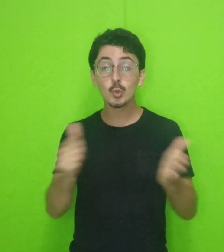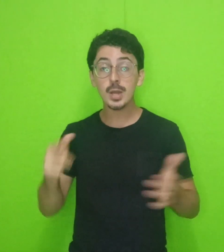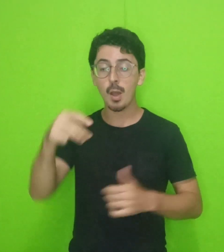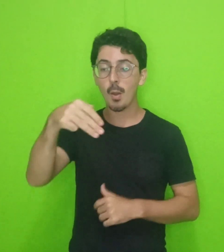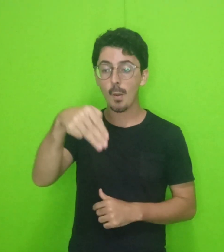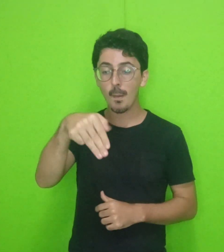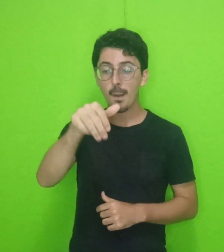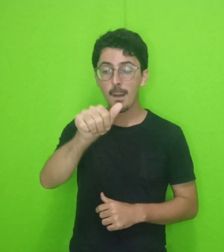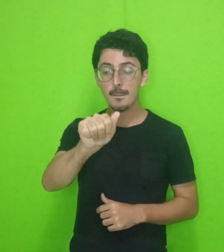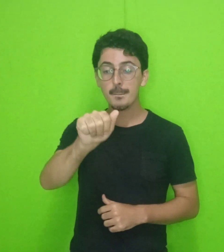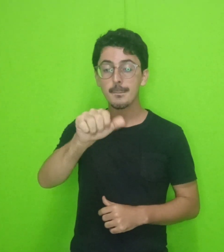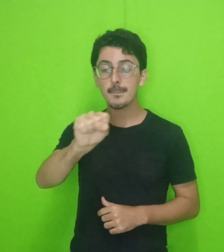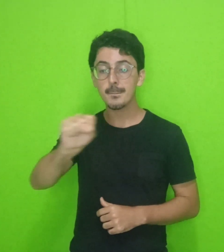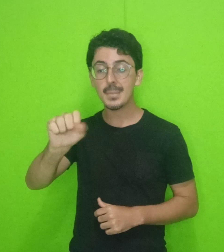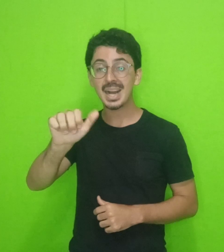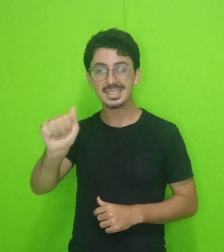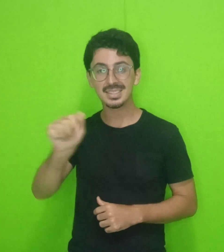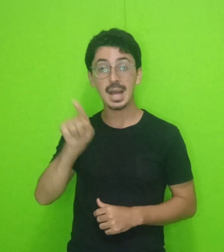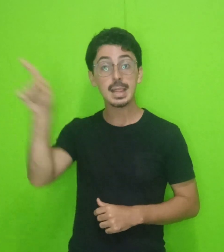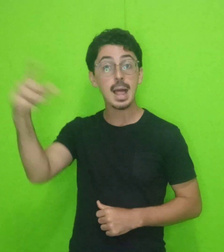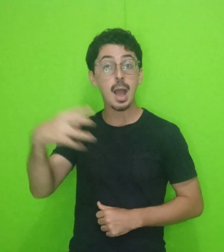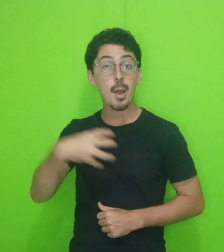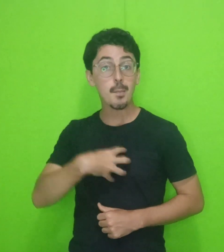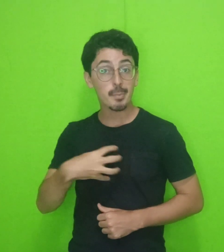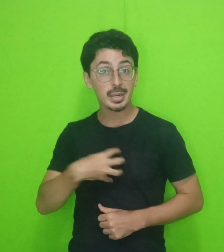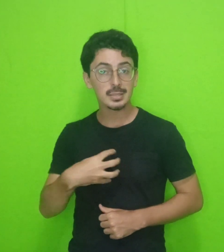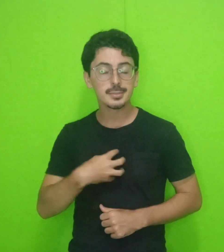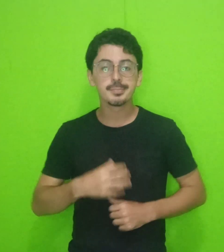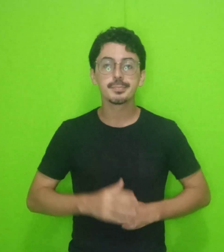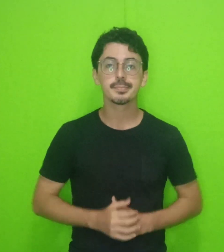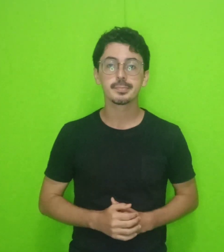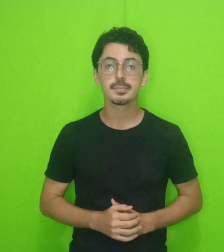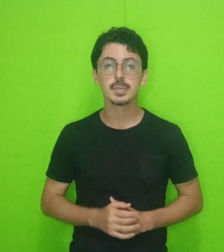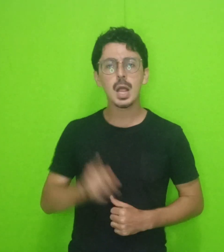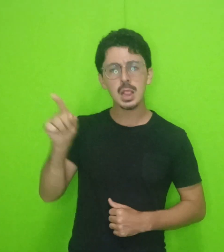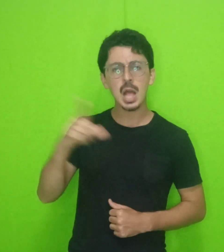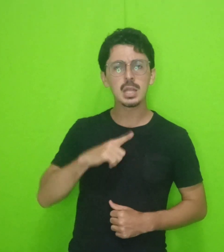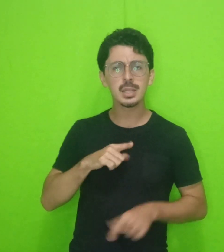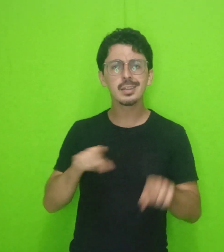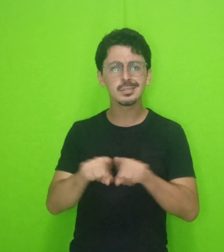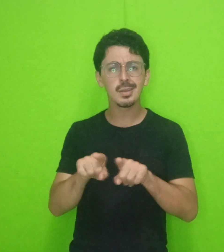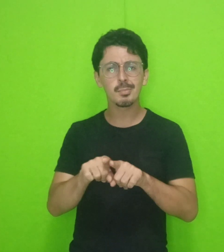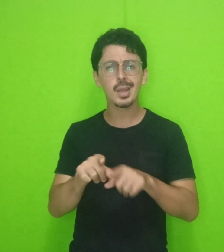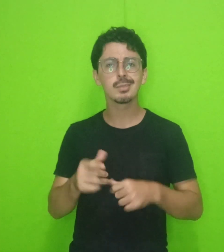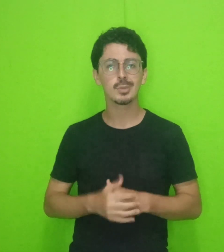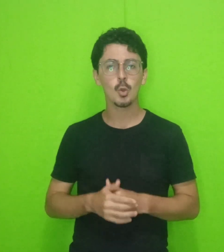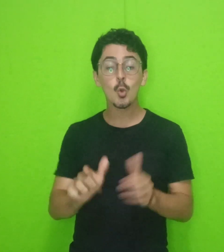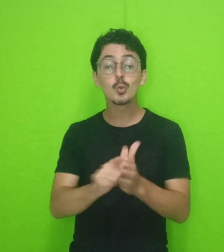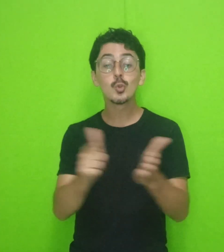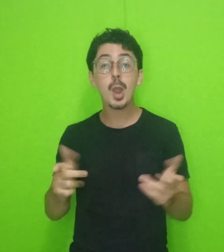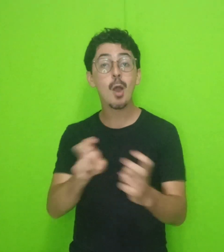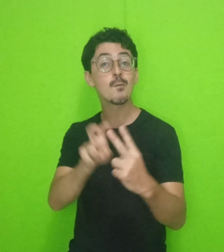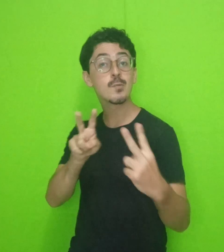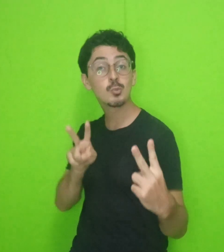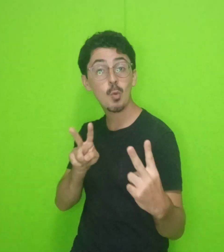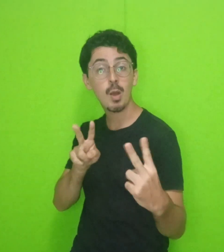Esse jornal, na época, tinha edições online e edições impressas, dirigidas às